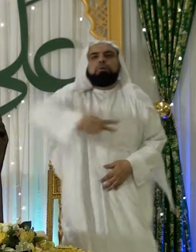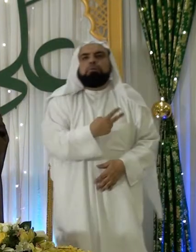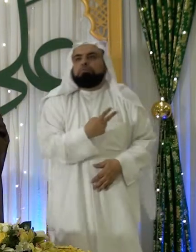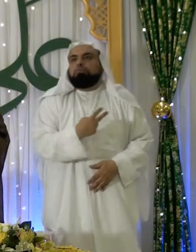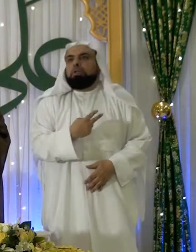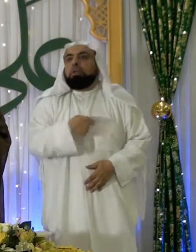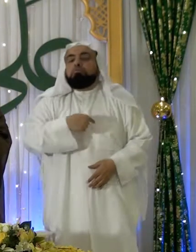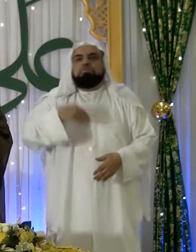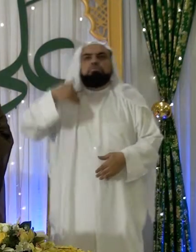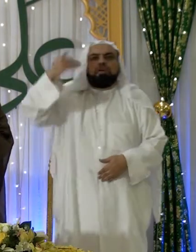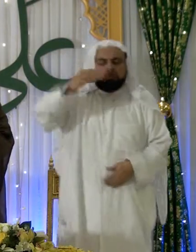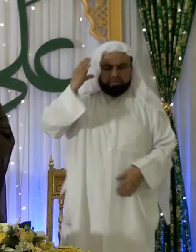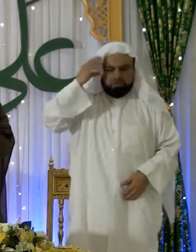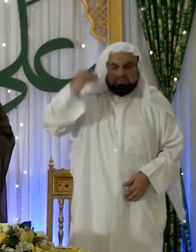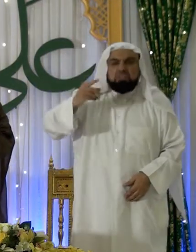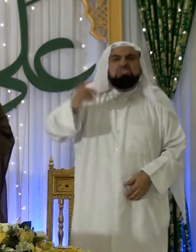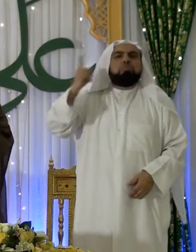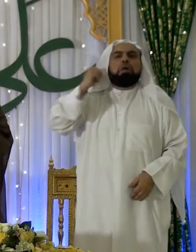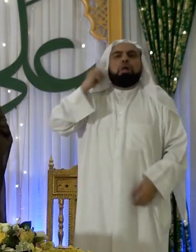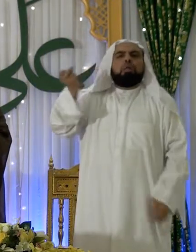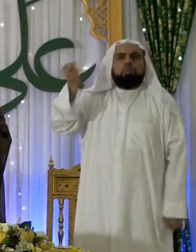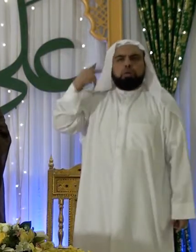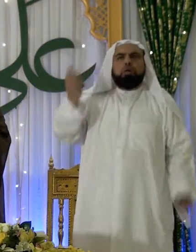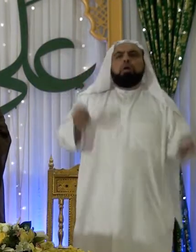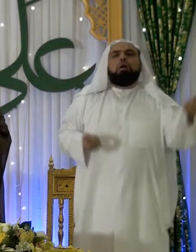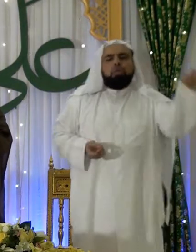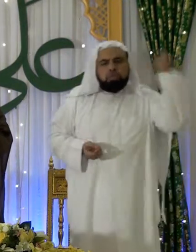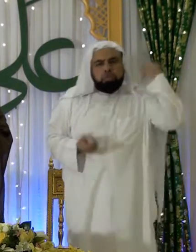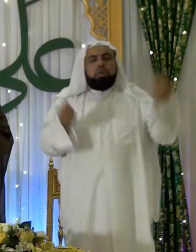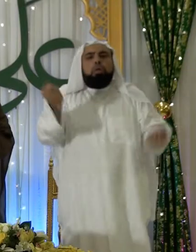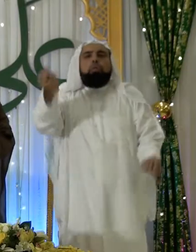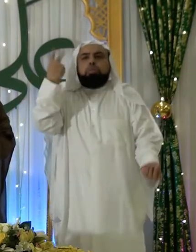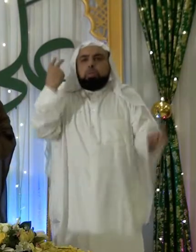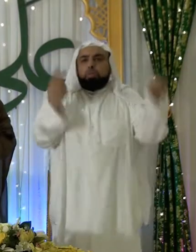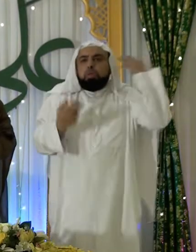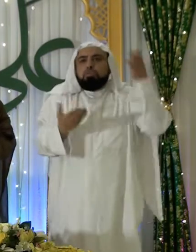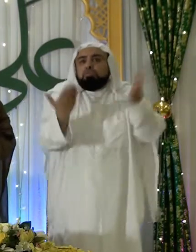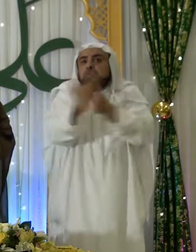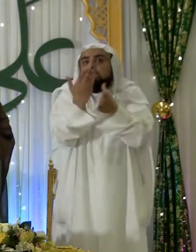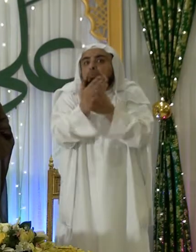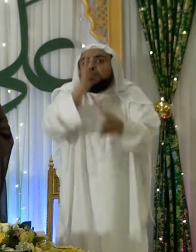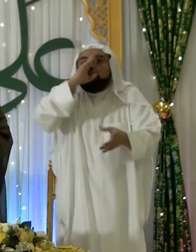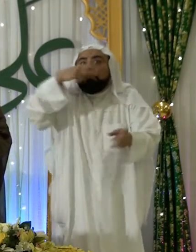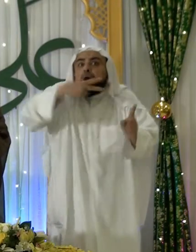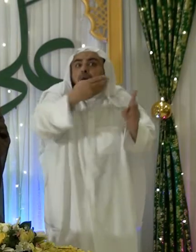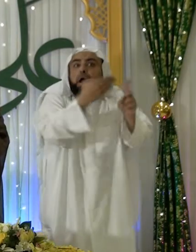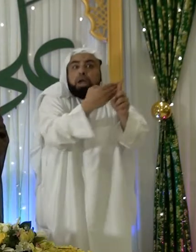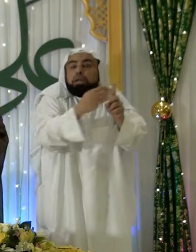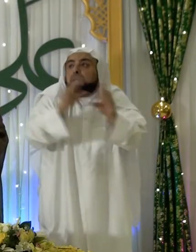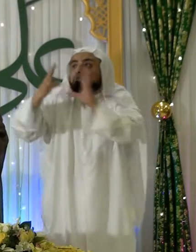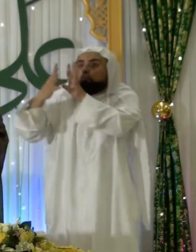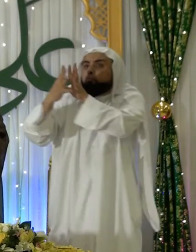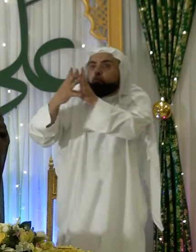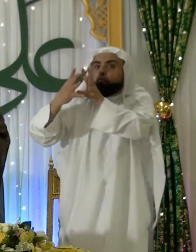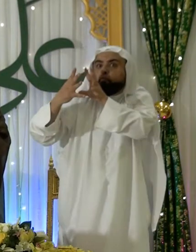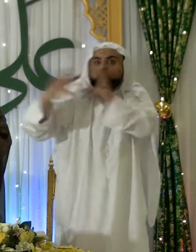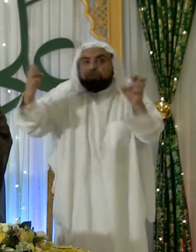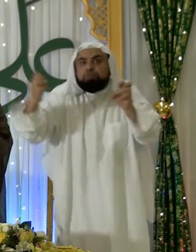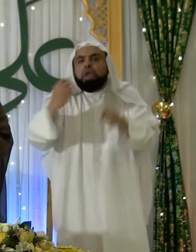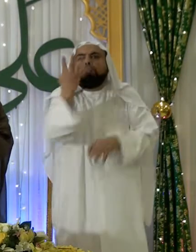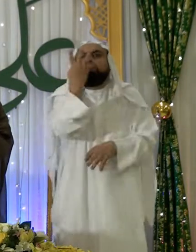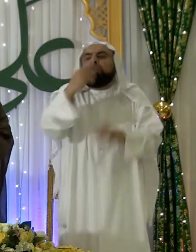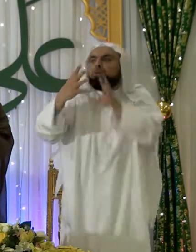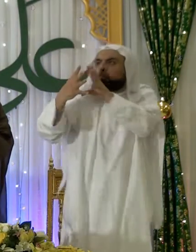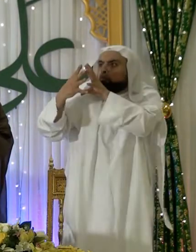ولم تتبع تعاليم رسول الله في علي عليه السلام والأئمة من